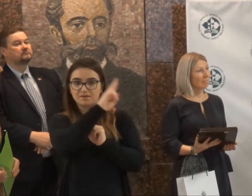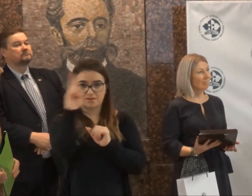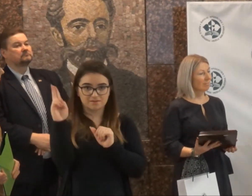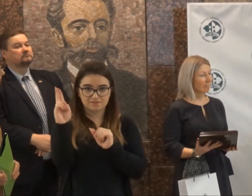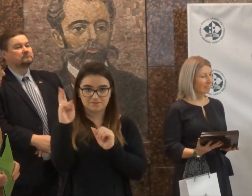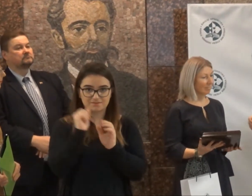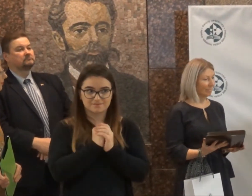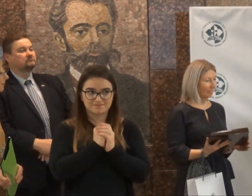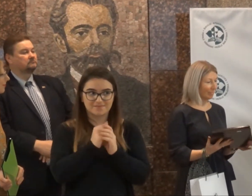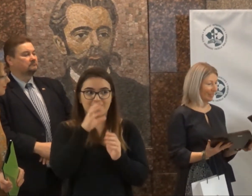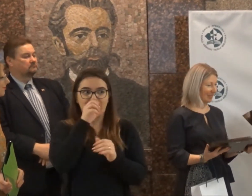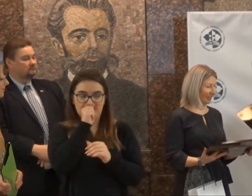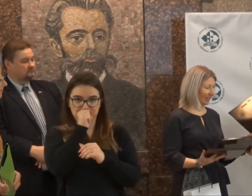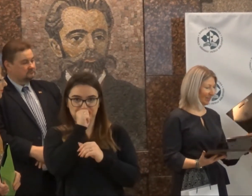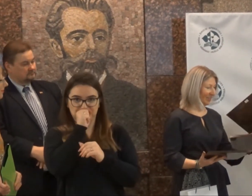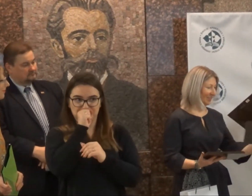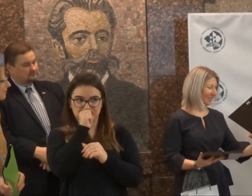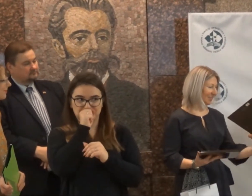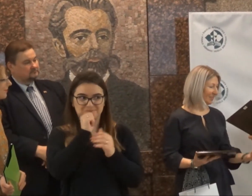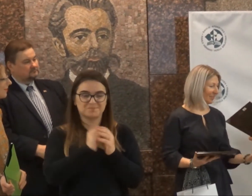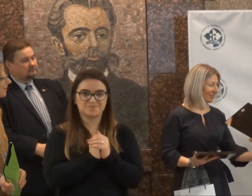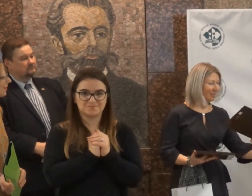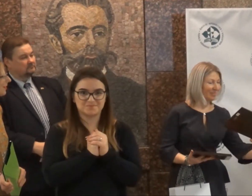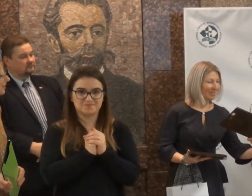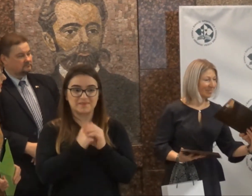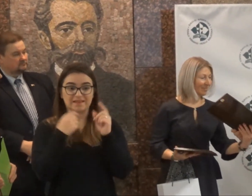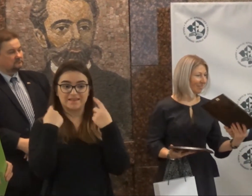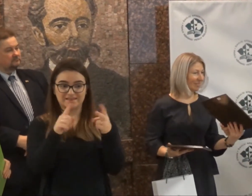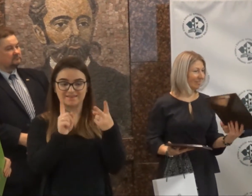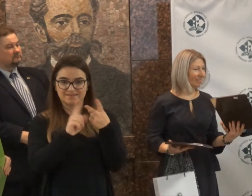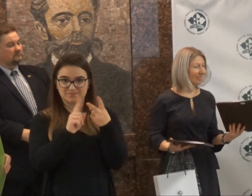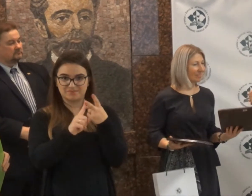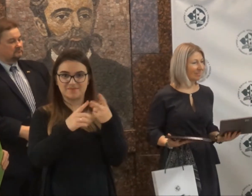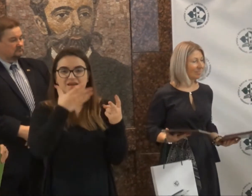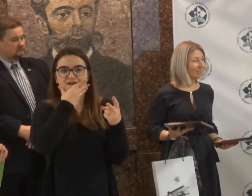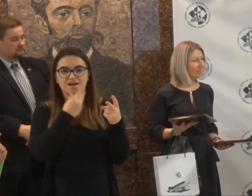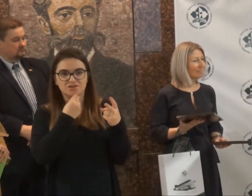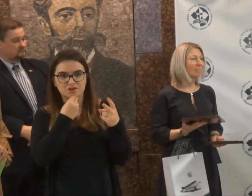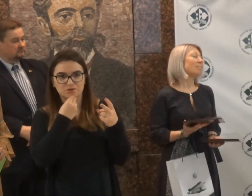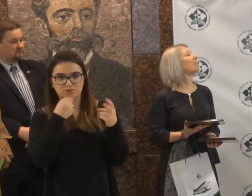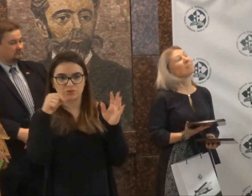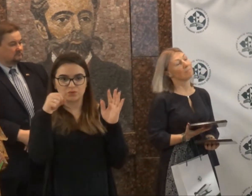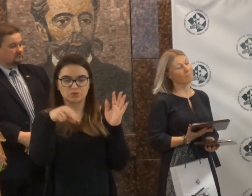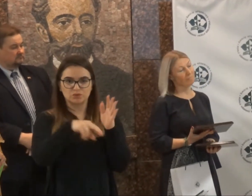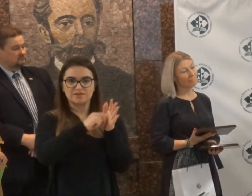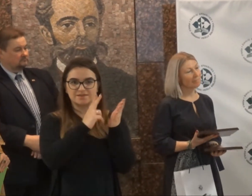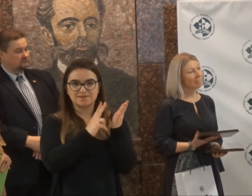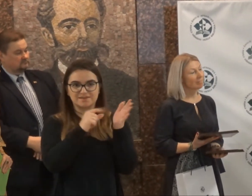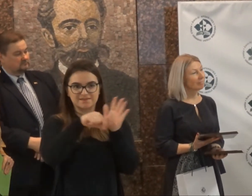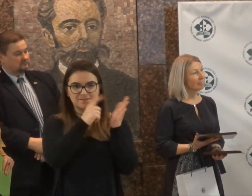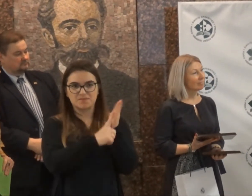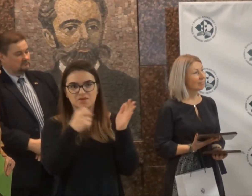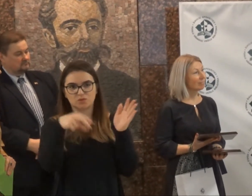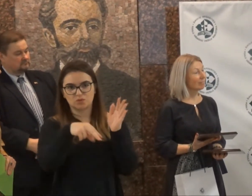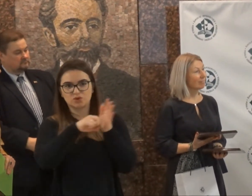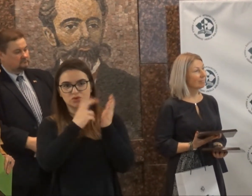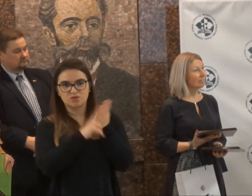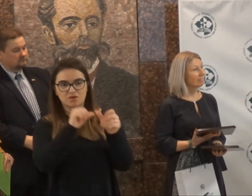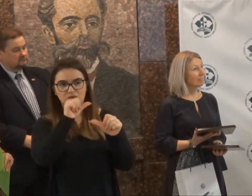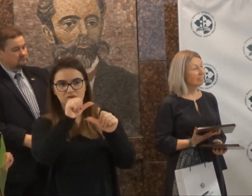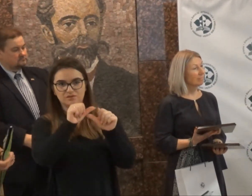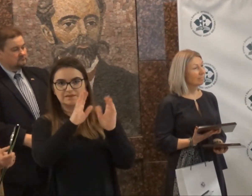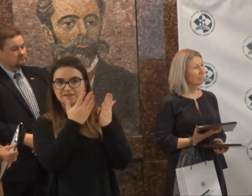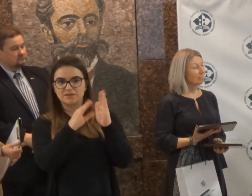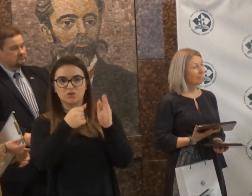nugalėtojas, nebesakau toliau, kita nominacija, gražiausios 17-18 metų knygos konkurso